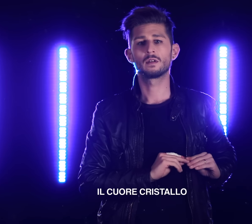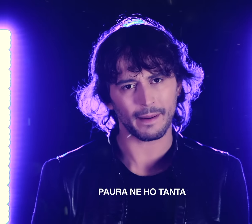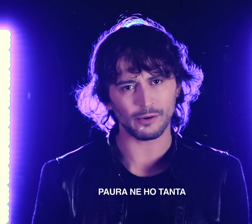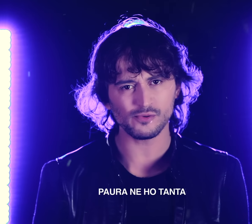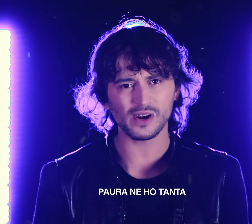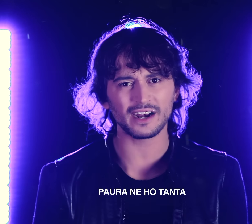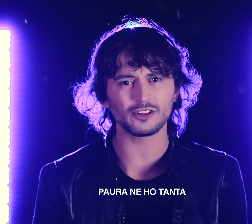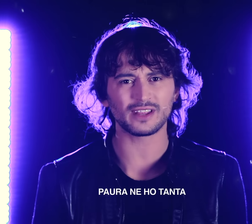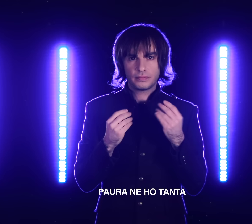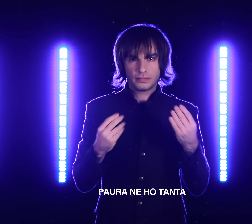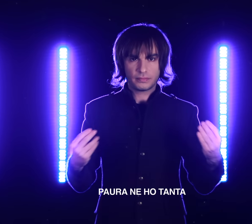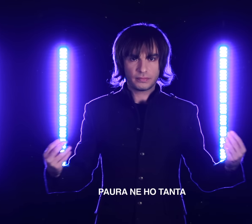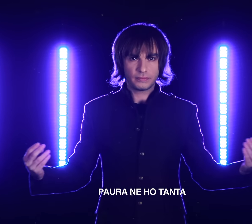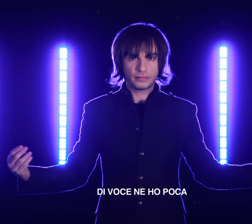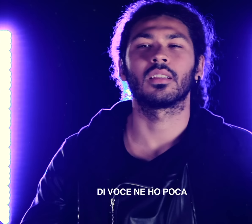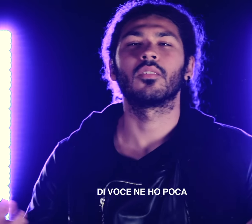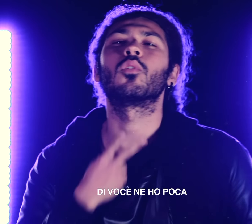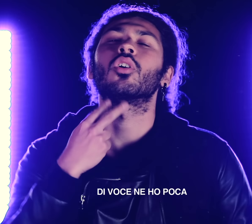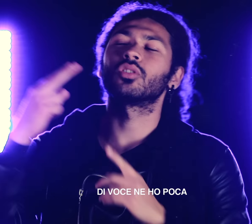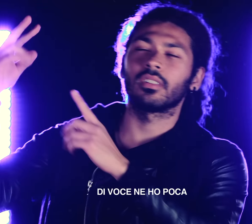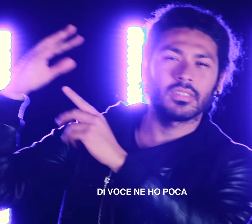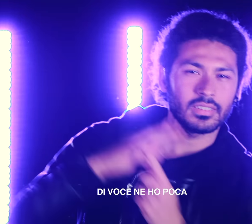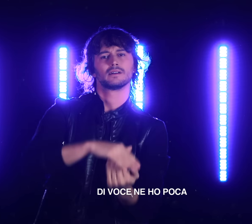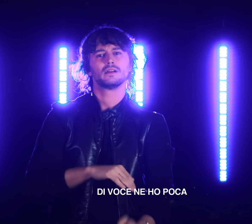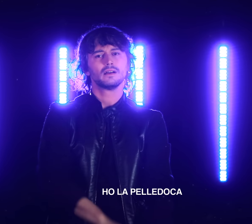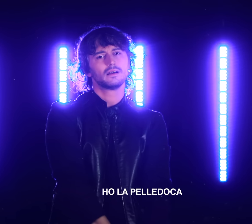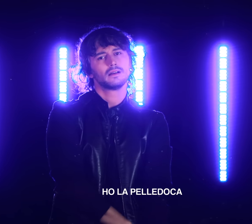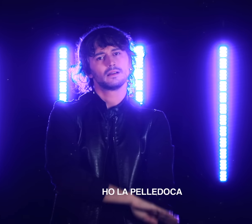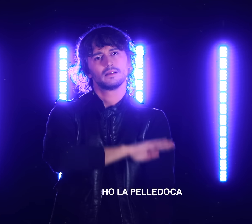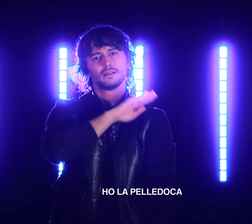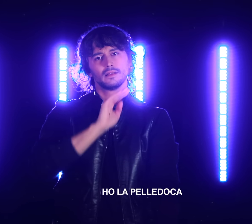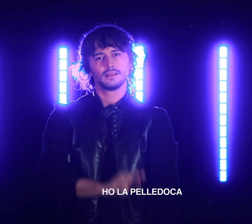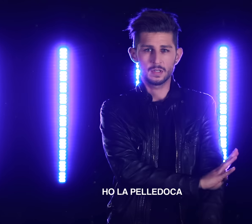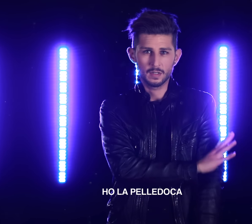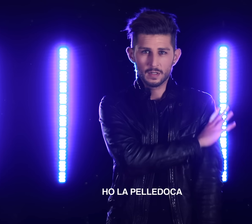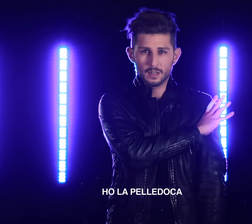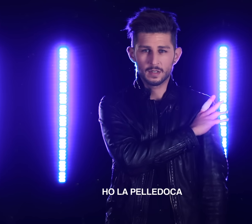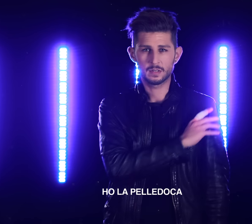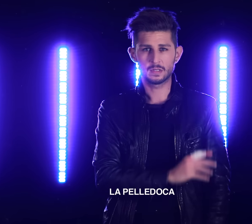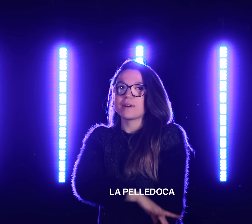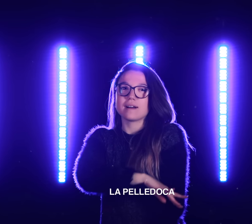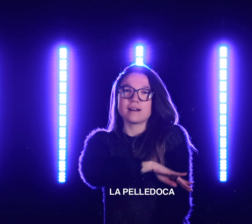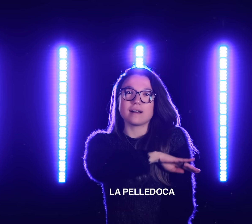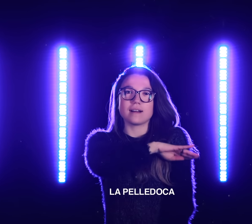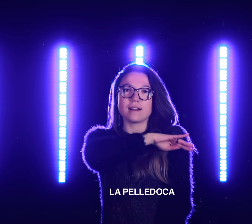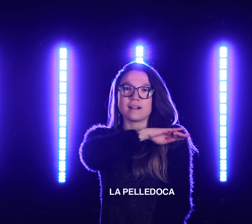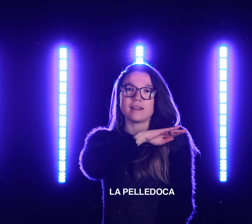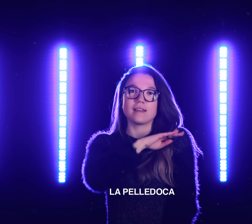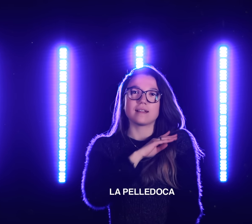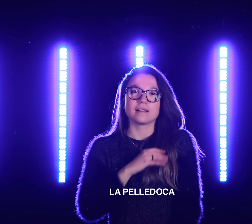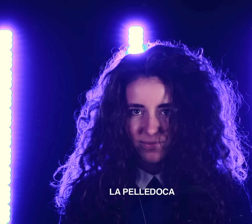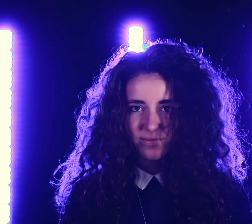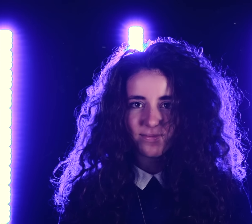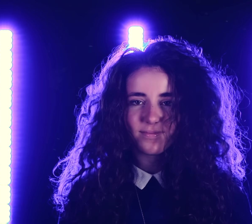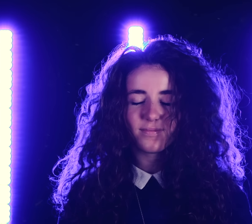cristallo. Paura ne ho tanta, di voce ne ho poca, ma ho la pelle d'oca, la pelle